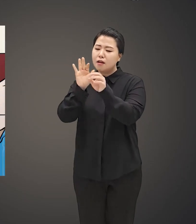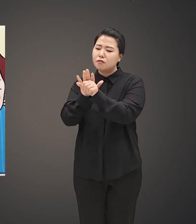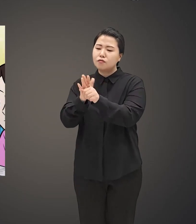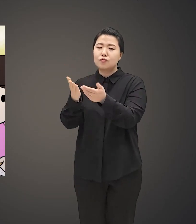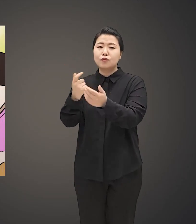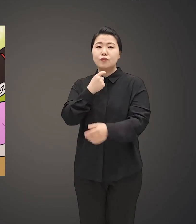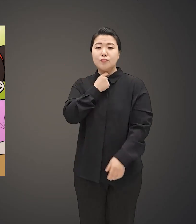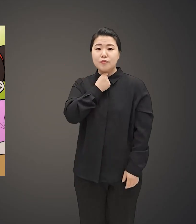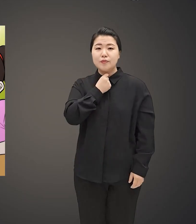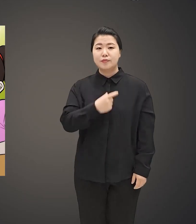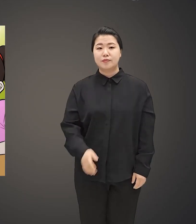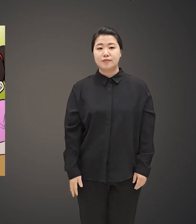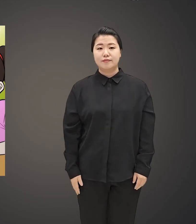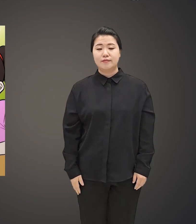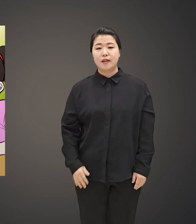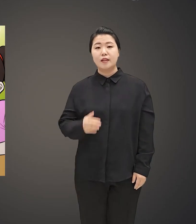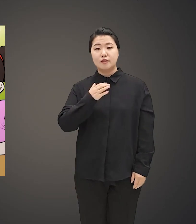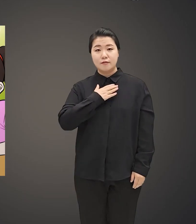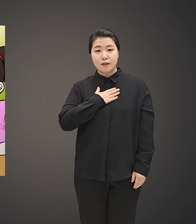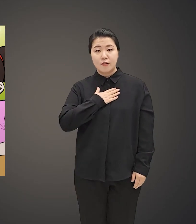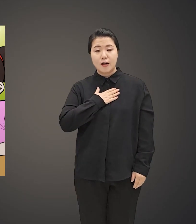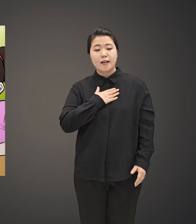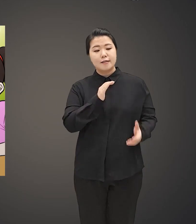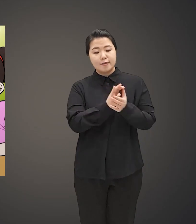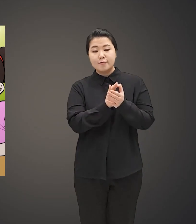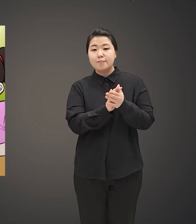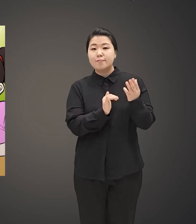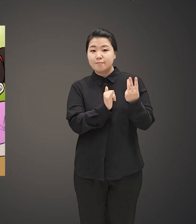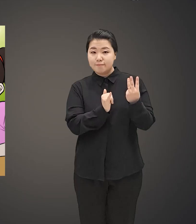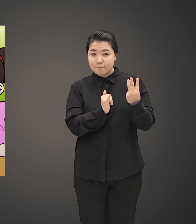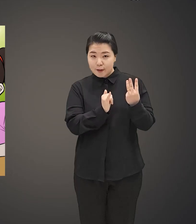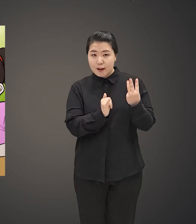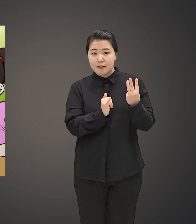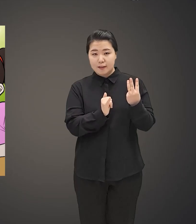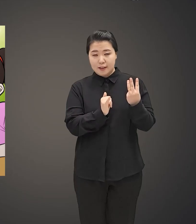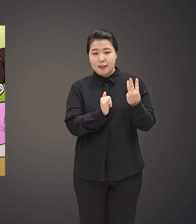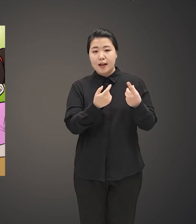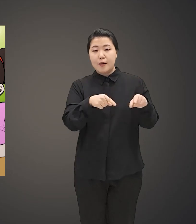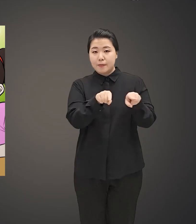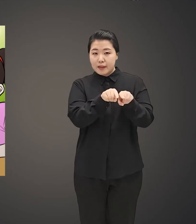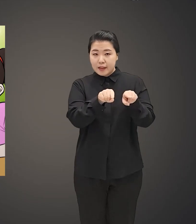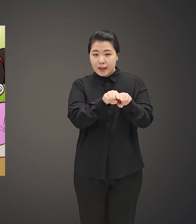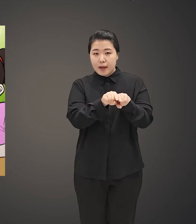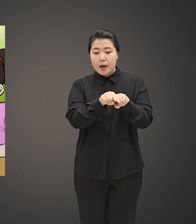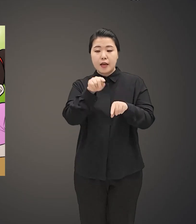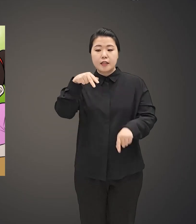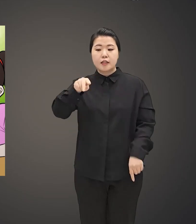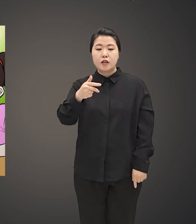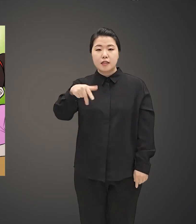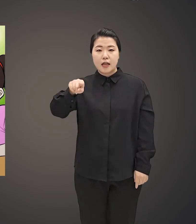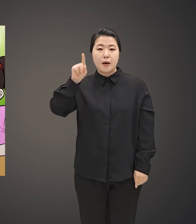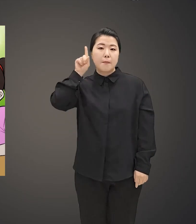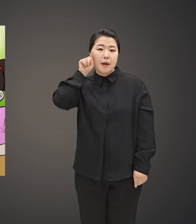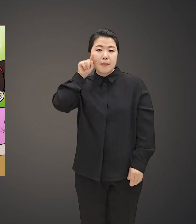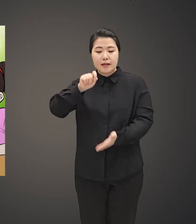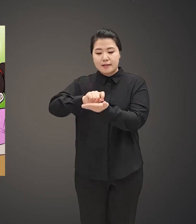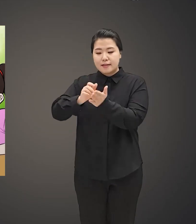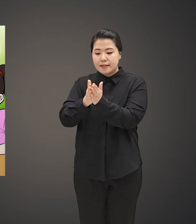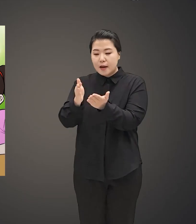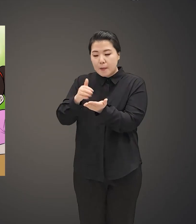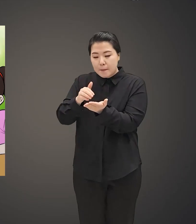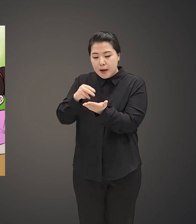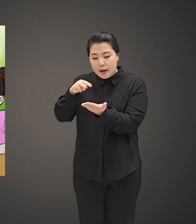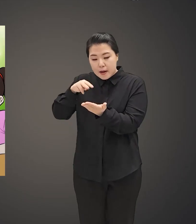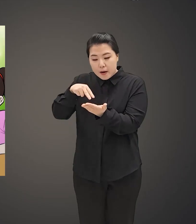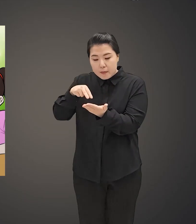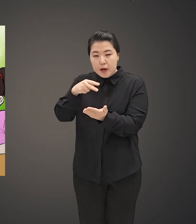했다. 레나, 한수, 혜미는 선자이모의 일기장을 읽어보며 단서를 찾아내기 위해 노력했다.